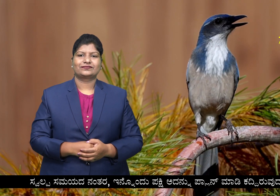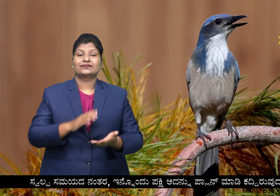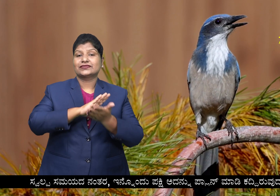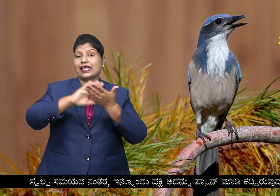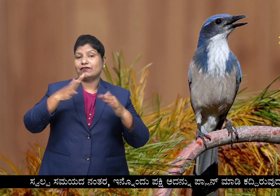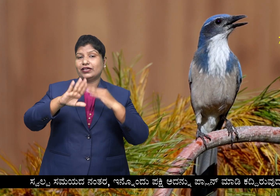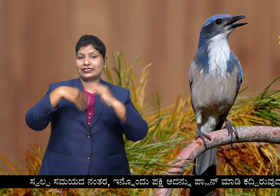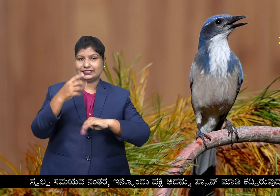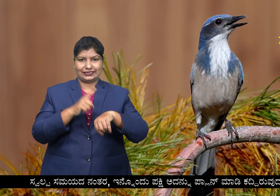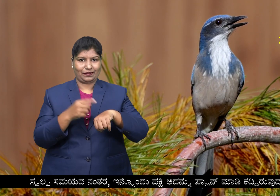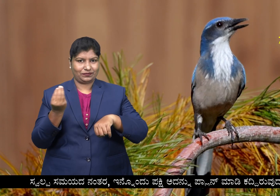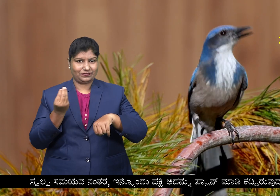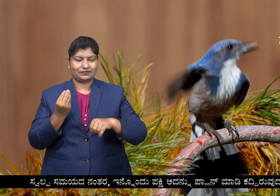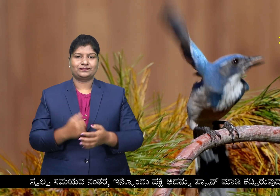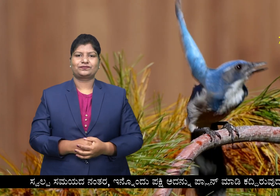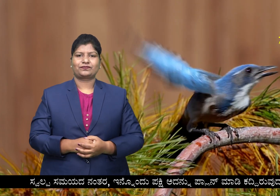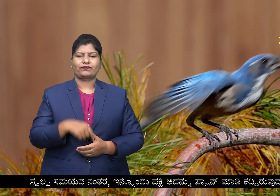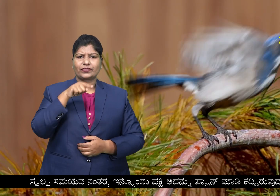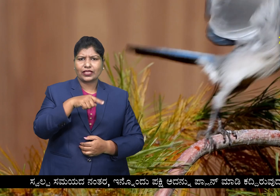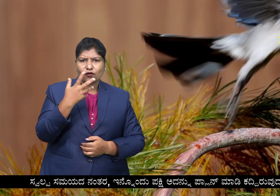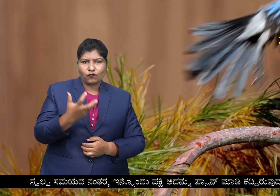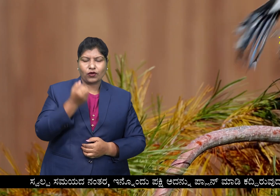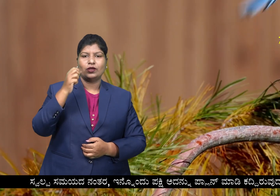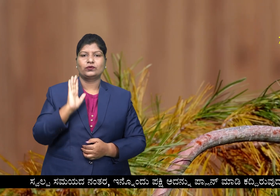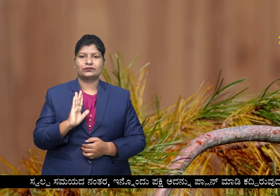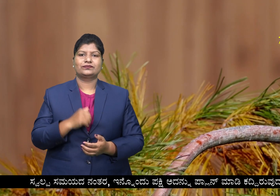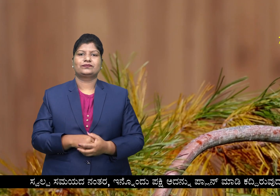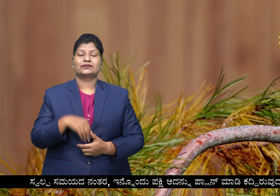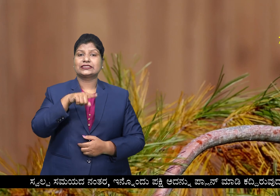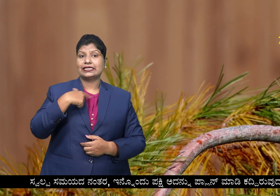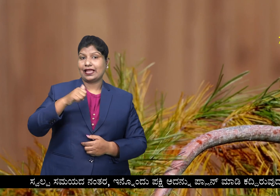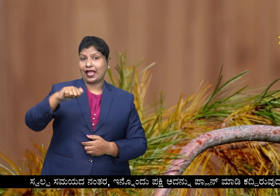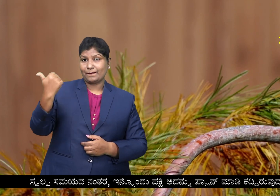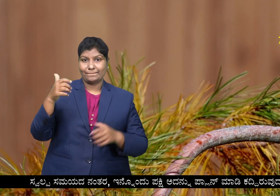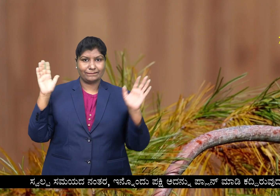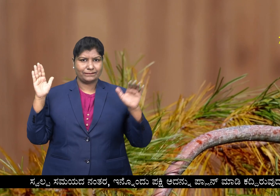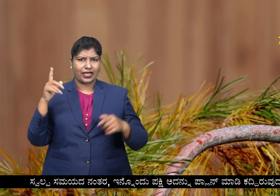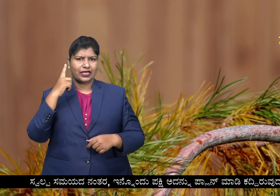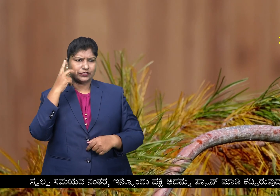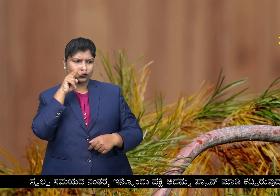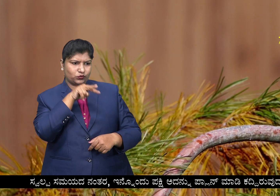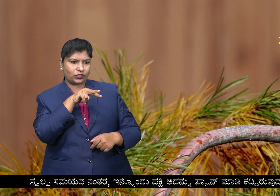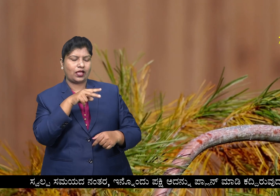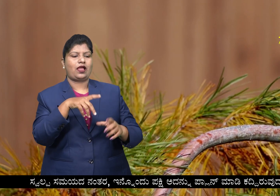ಸ್ವಲ್ಪ ಸಮಯದ ನಂತರ ಇನ್ನೊಂದು ಪಕ್ಷಿ ಅದನ್ನ ಪ್ಲಾನ್ ಮಾಡಿ ಕದ್ದಿರುವುದು ಕಂಡುಬಂದಿದೆ.